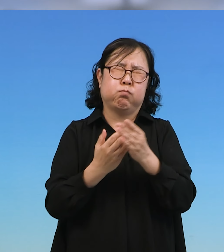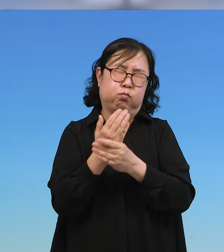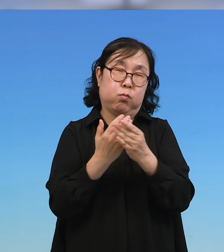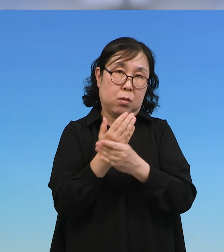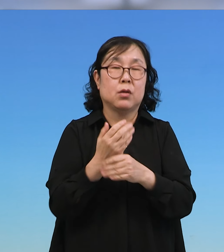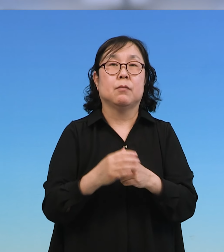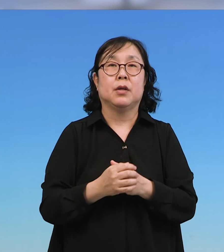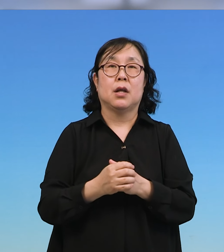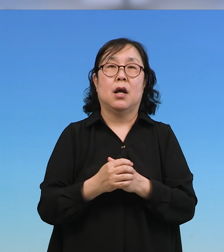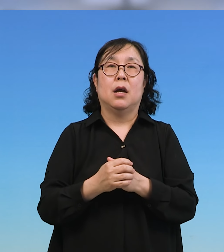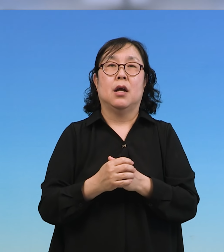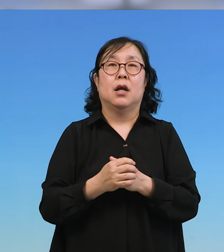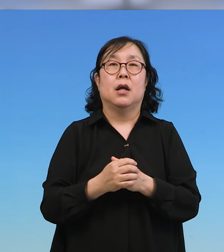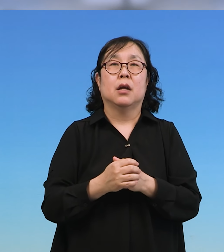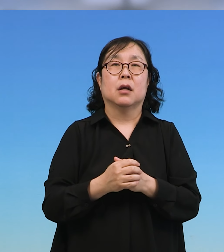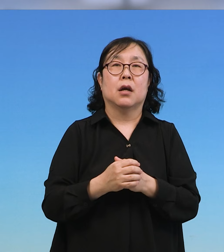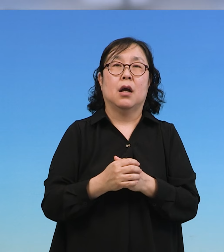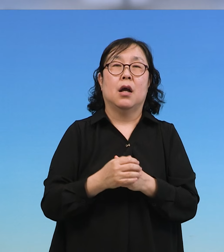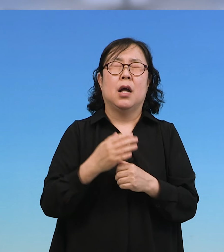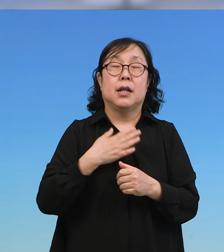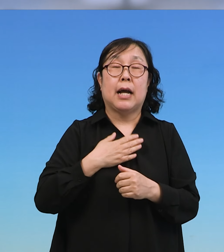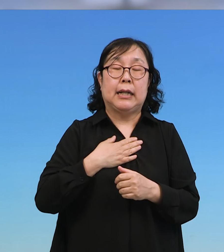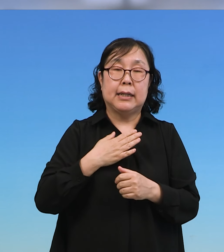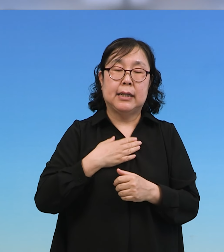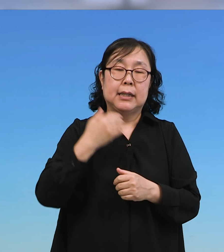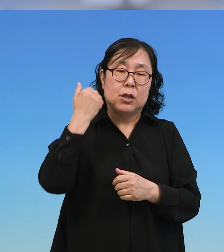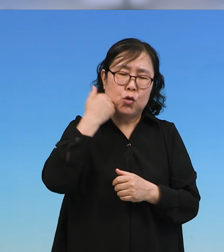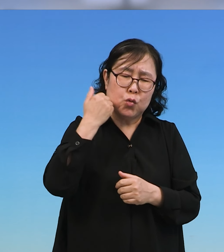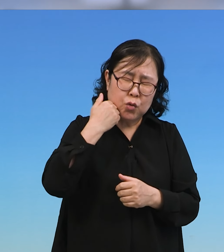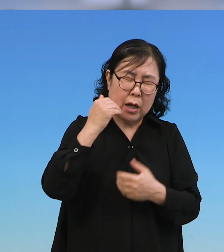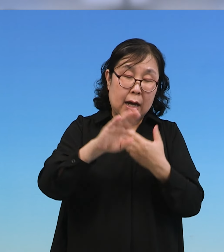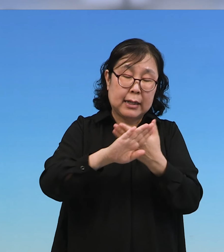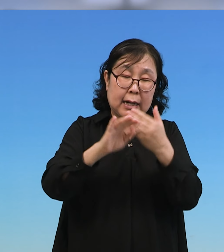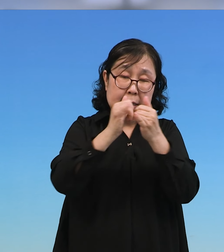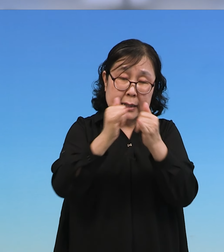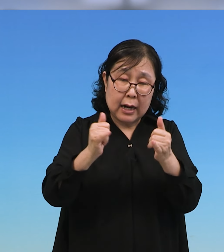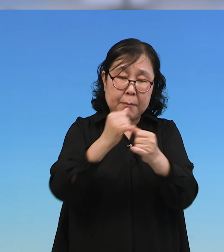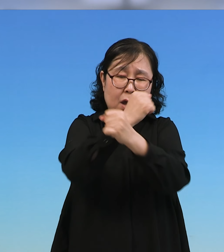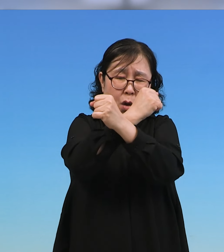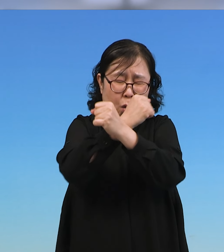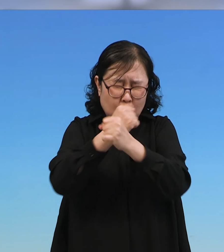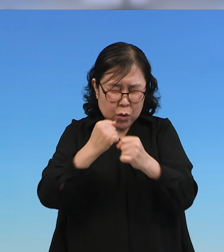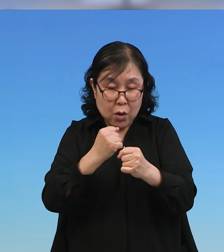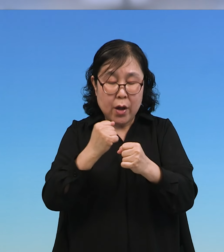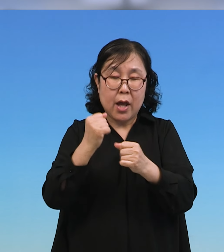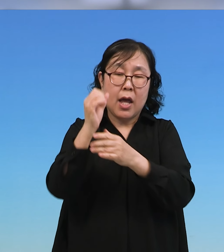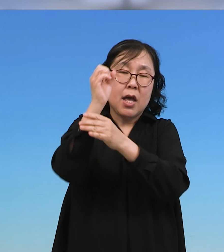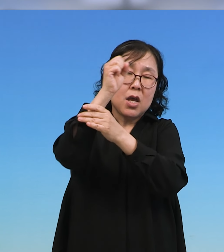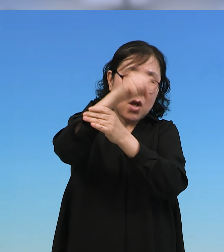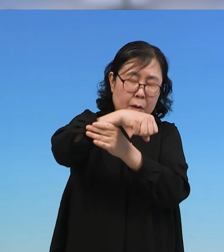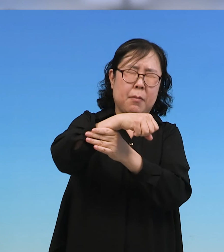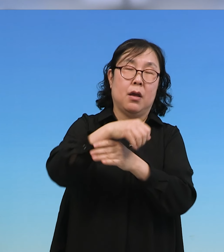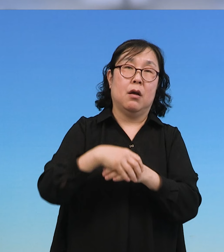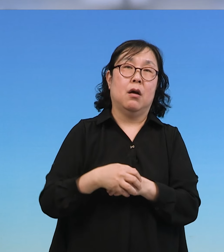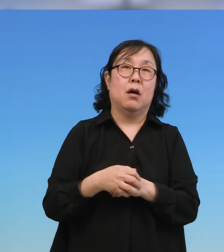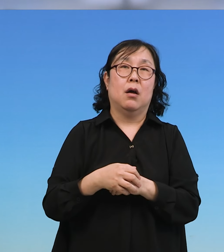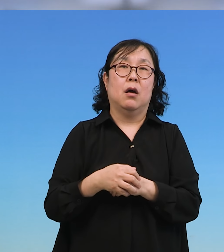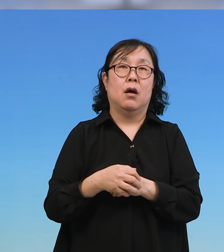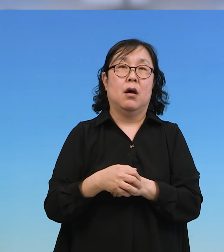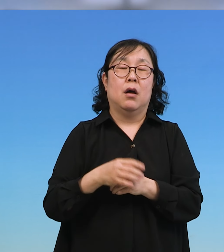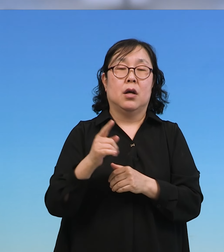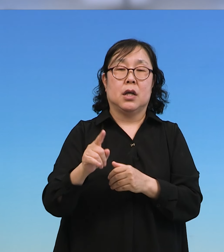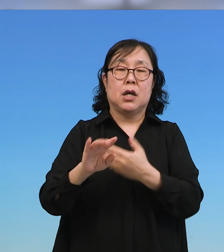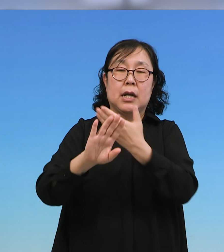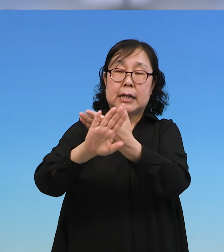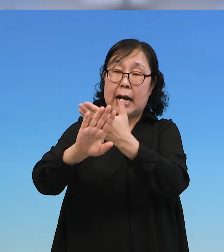저는 누군가의 용납의 열매입니다, 그렇게 고백을 할 때 이 목사님의 용납의 열매를 분당 우리 교회가